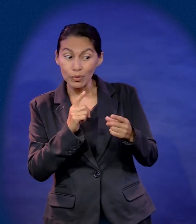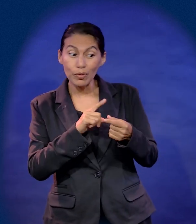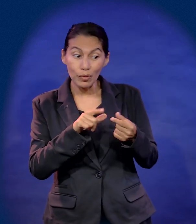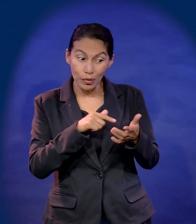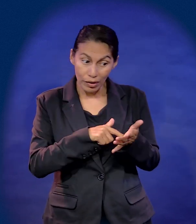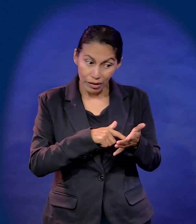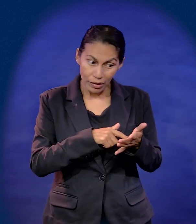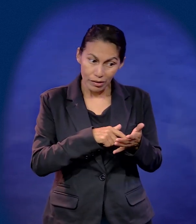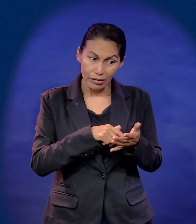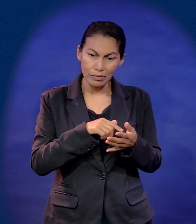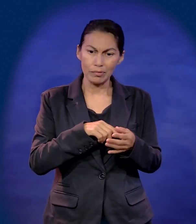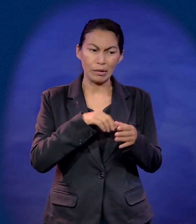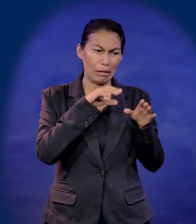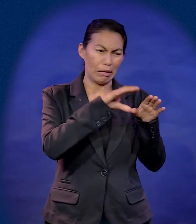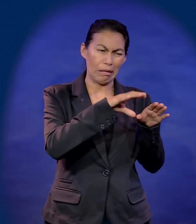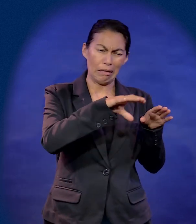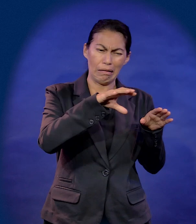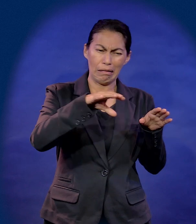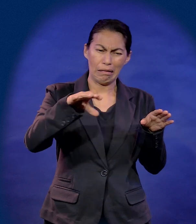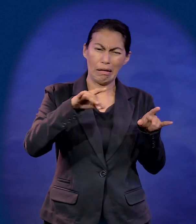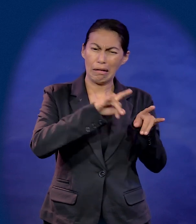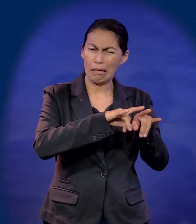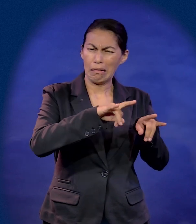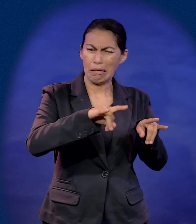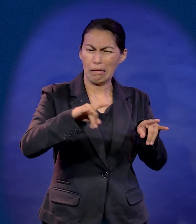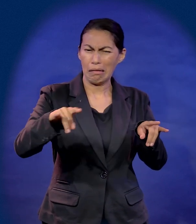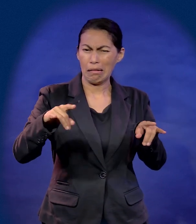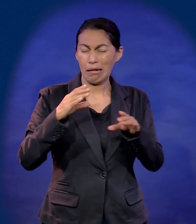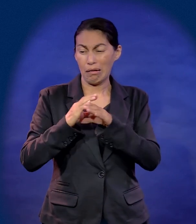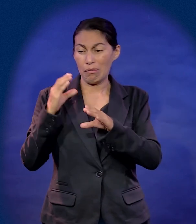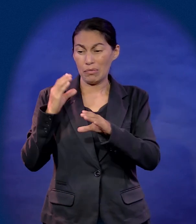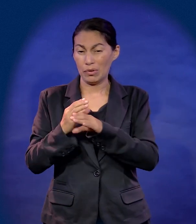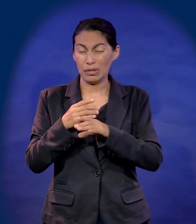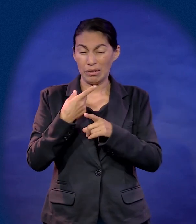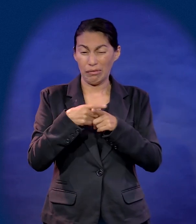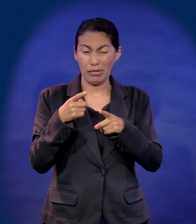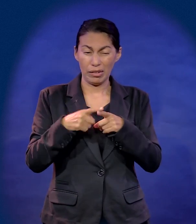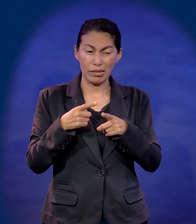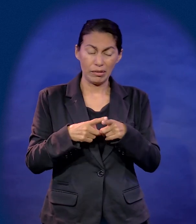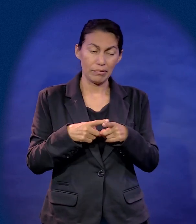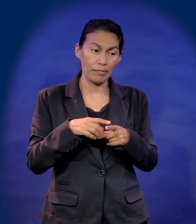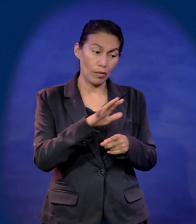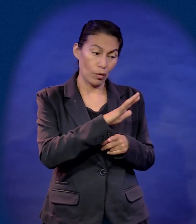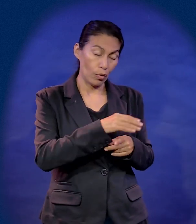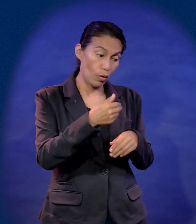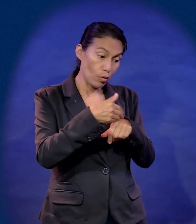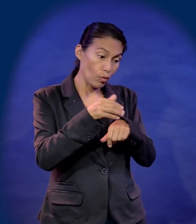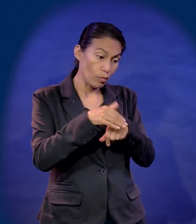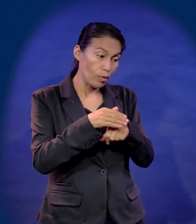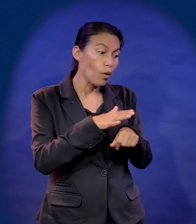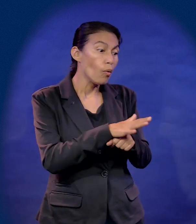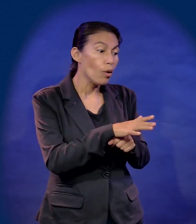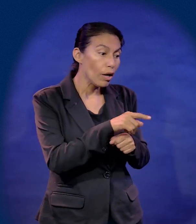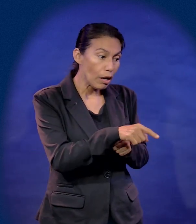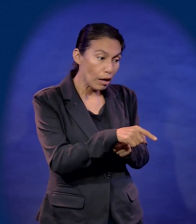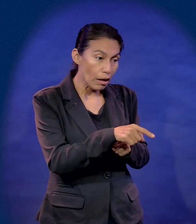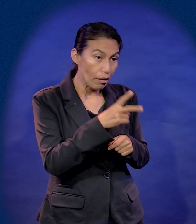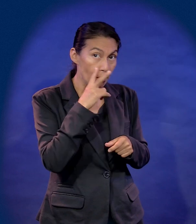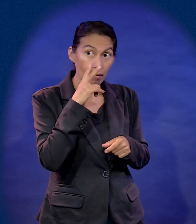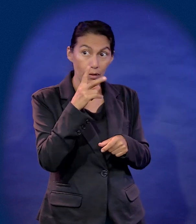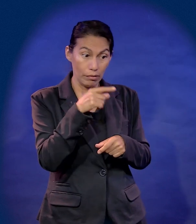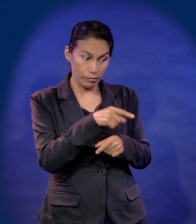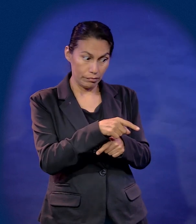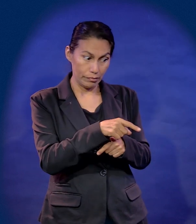está estacionado el autobús. Eran un montón de camiones, montón de camiones. Así que anotábamos el número del cajón de